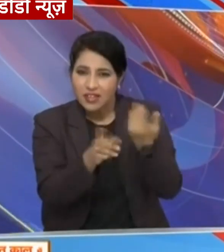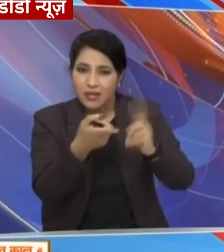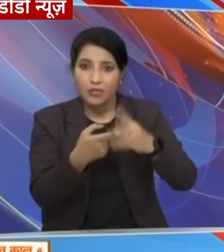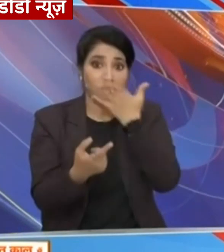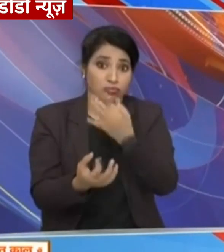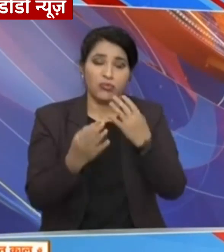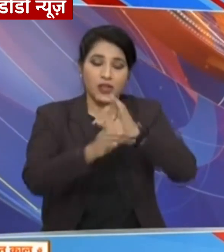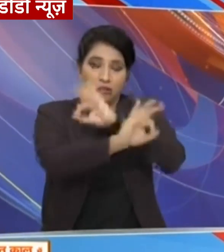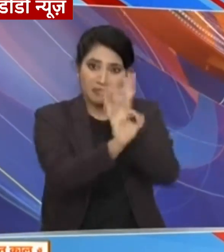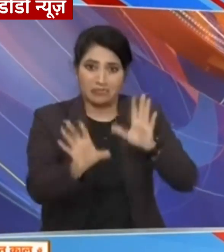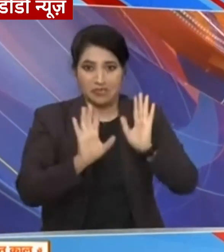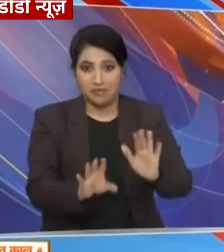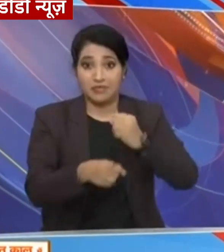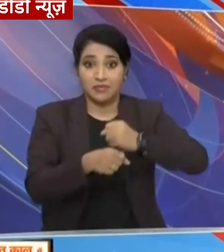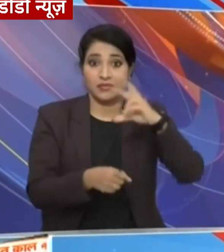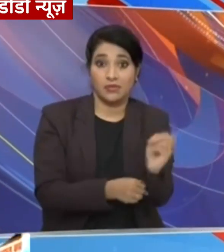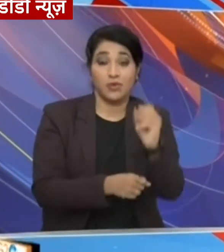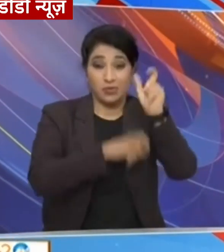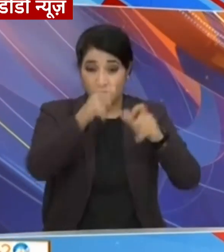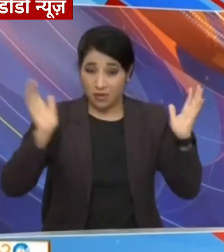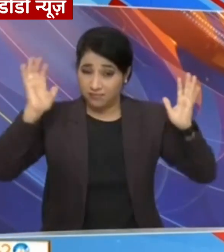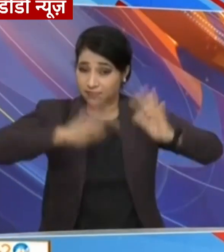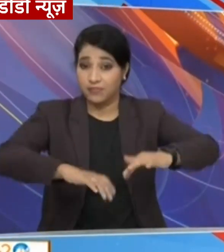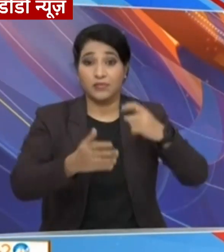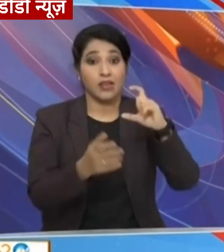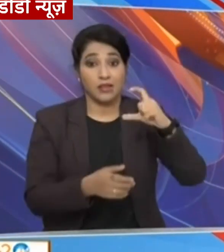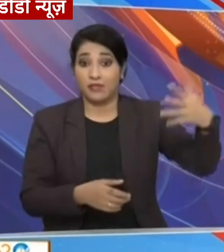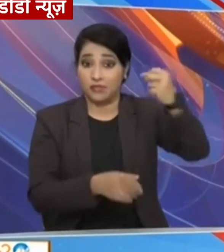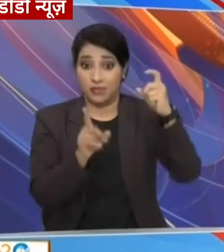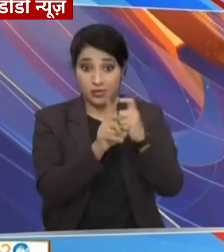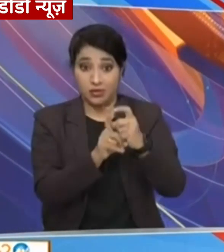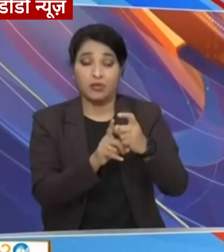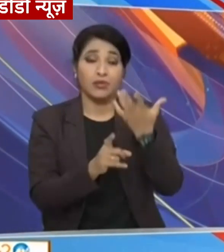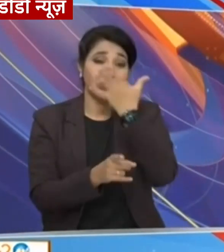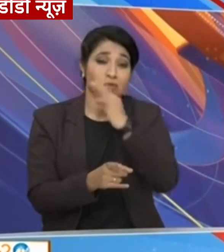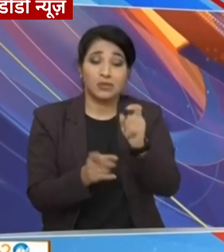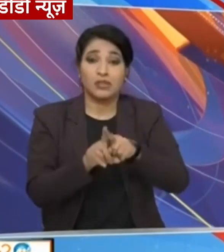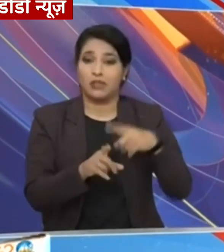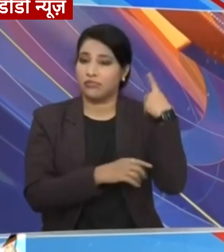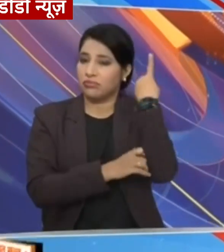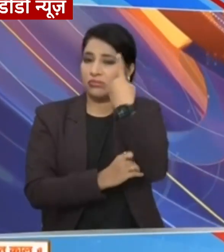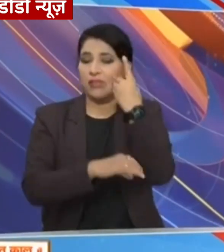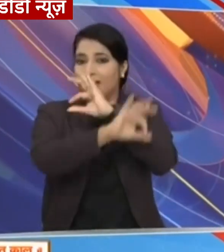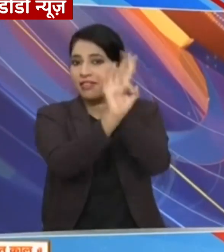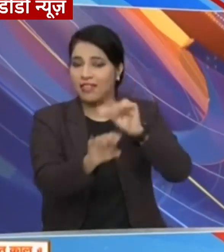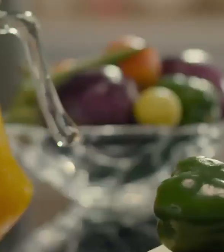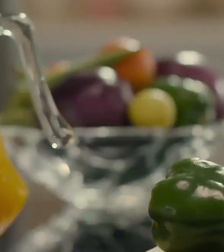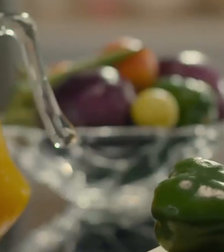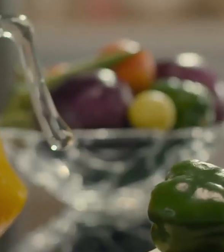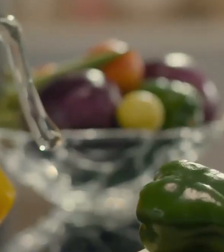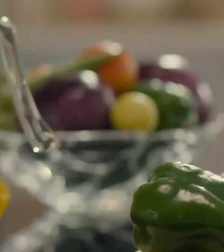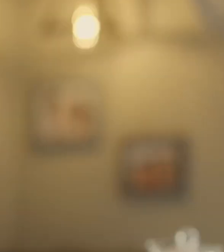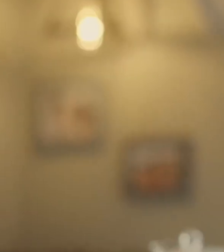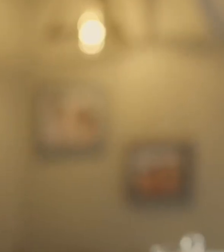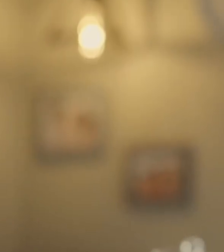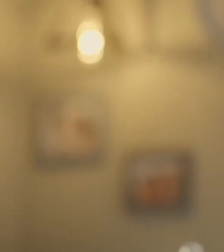भी सौंदर्यकरण किया गया है। G20 शिखर सम्मेलन के लिए राजधानी दिल्ली को दुल्हन की तरह सजाया गया है।